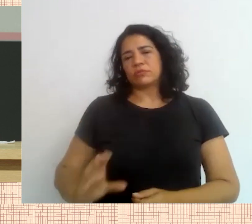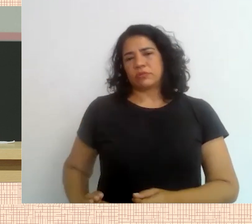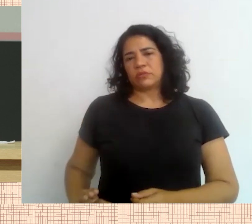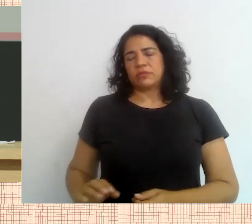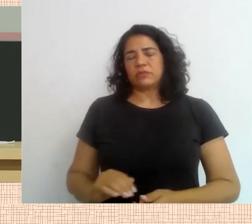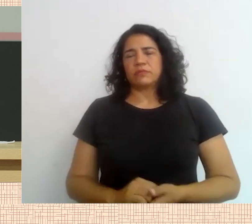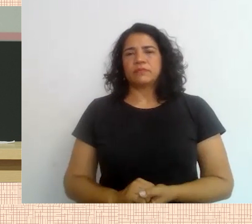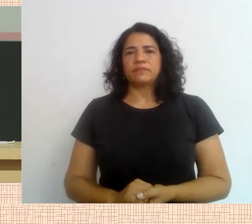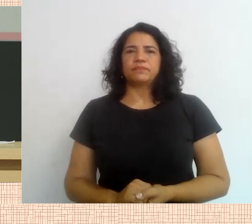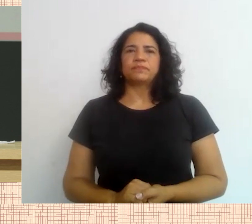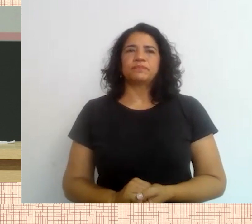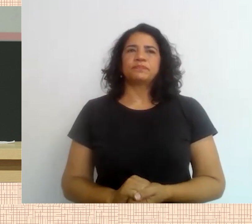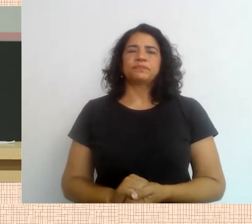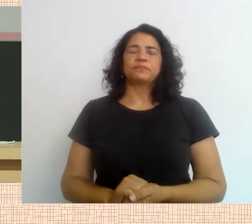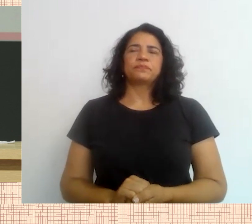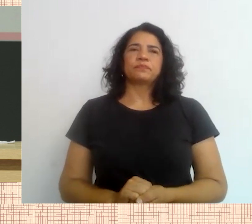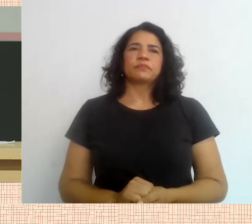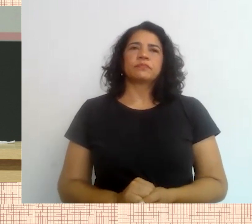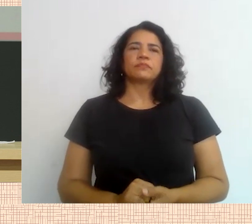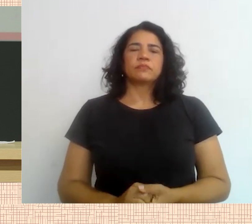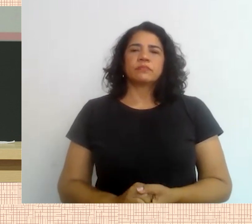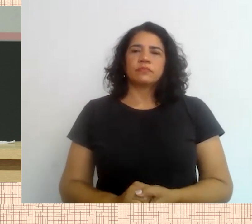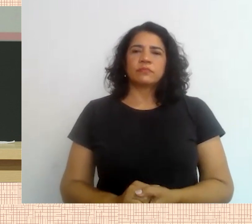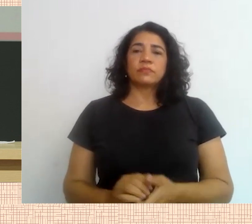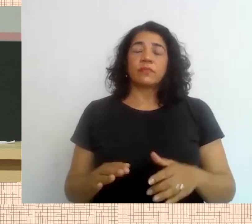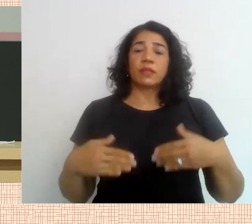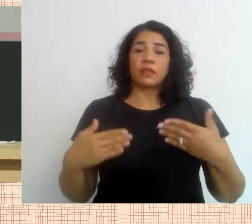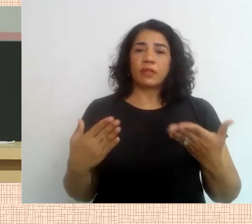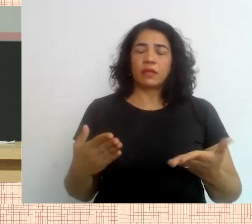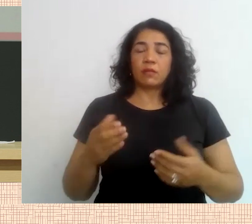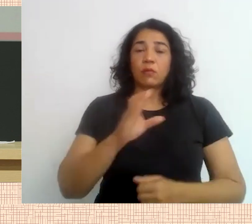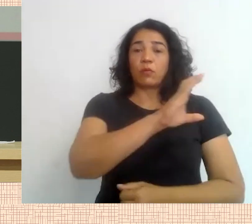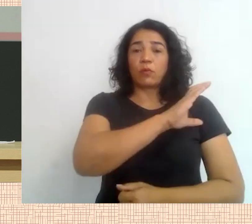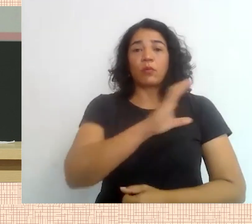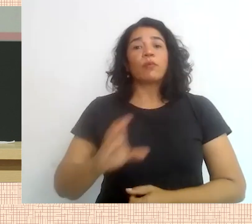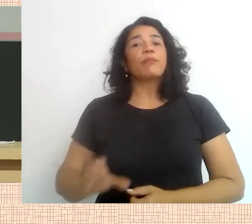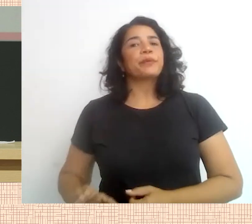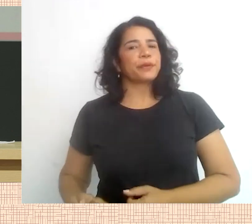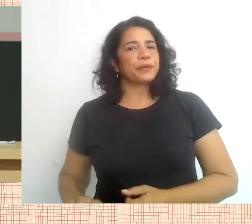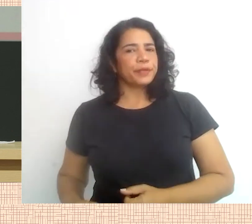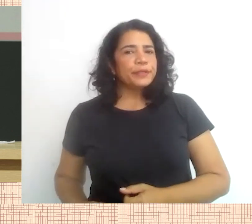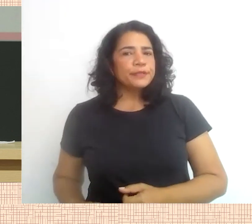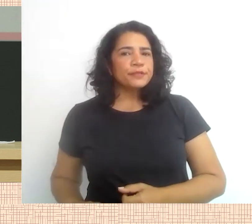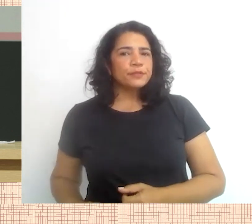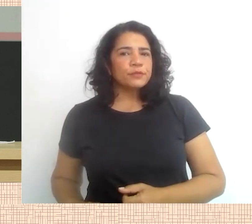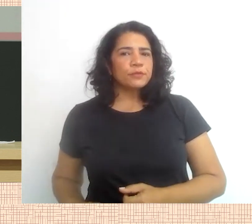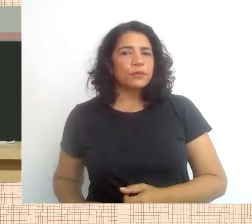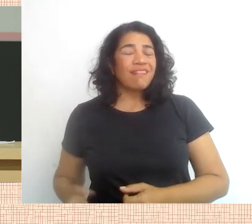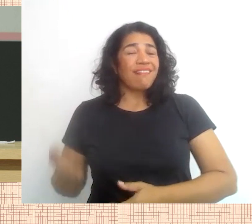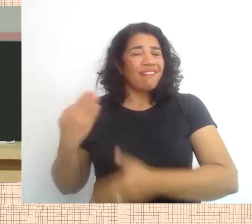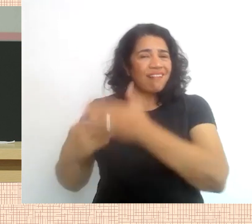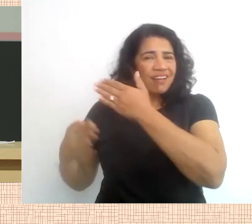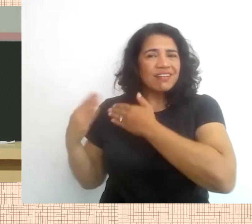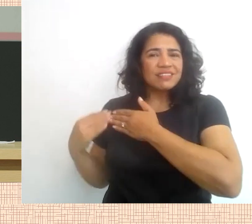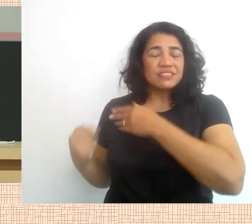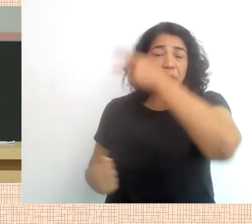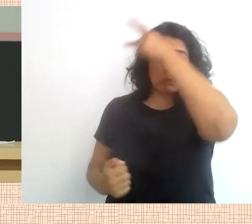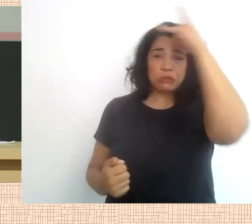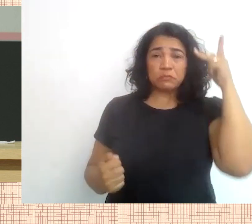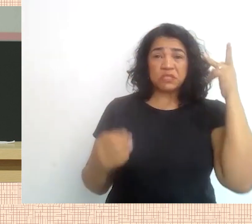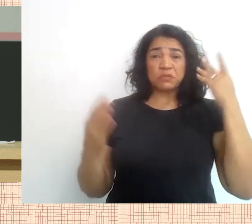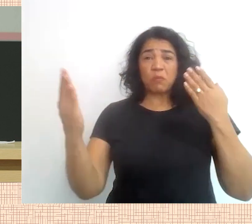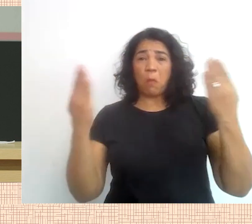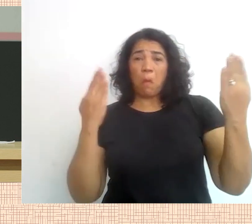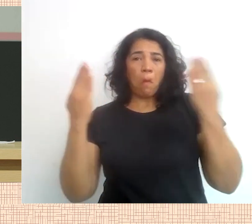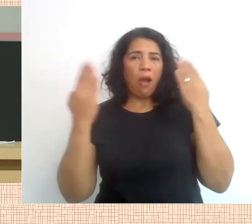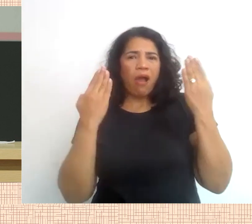igreja, removendo Cristo do seu protagonismo absoluto na obra de Deus.